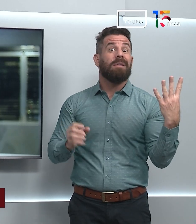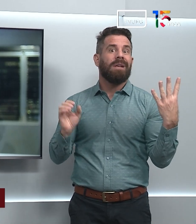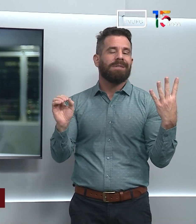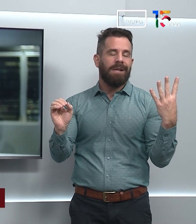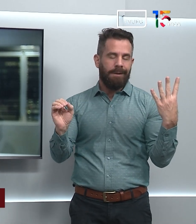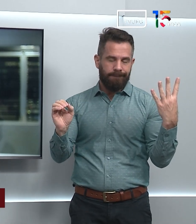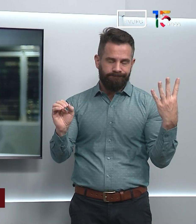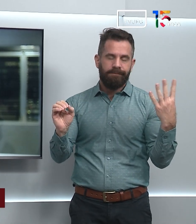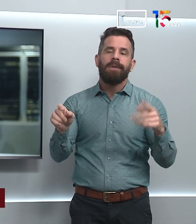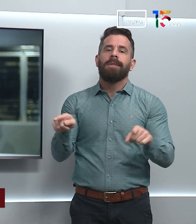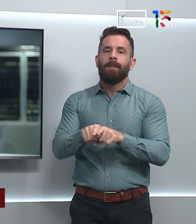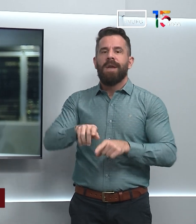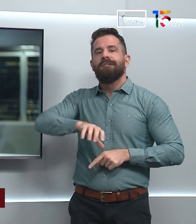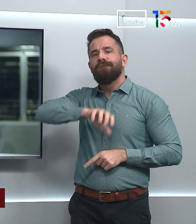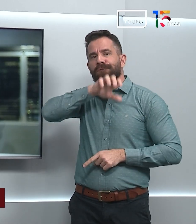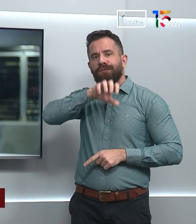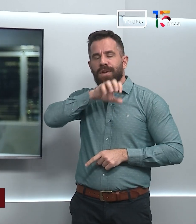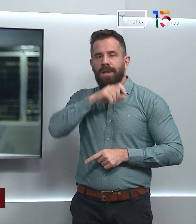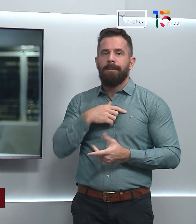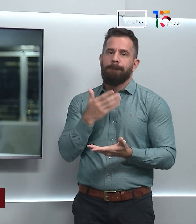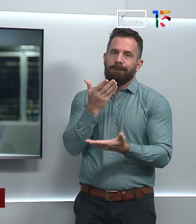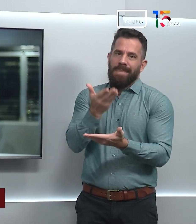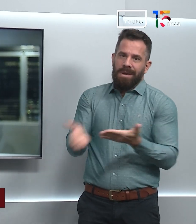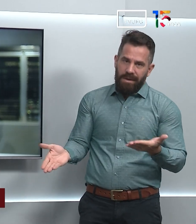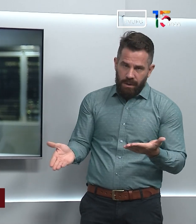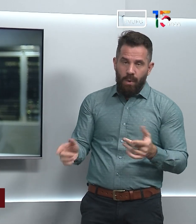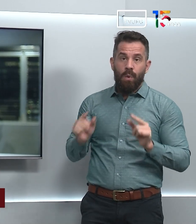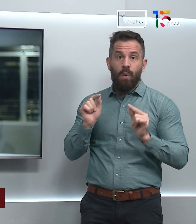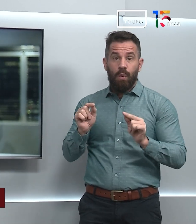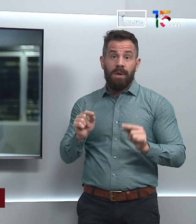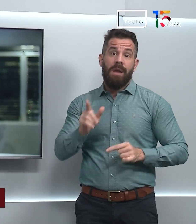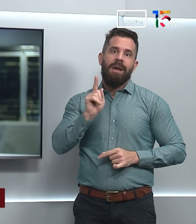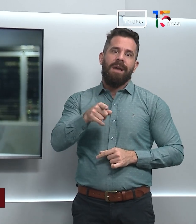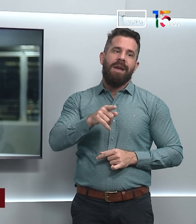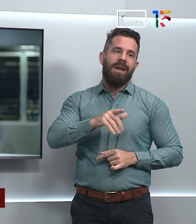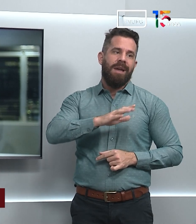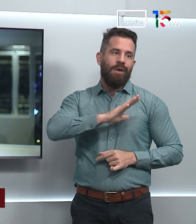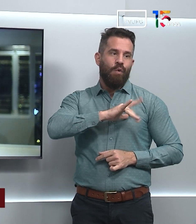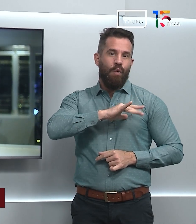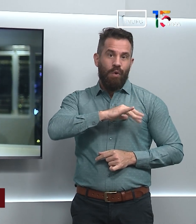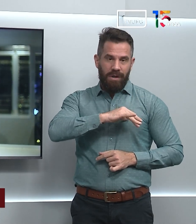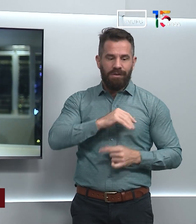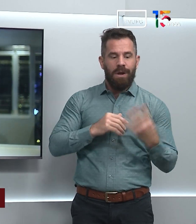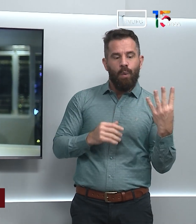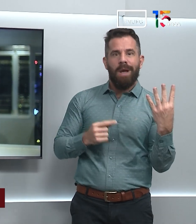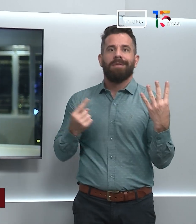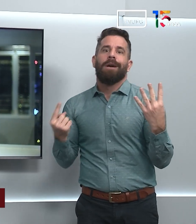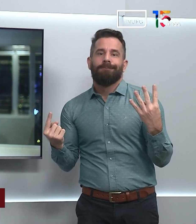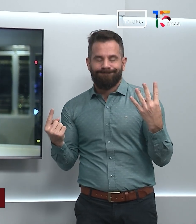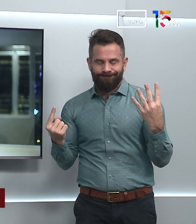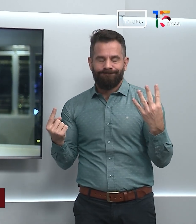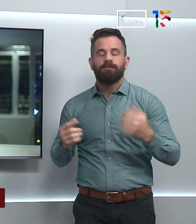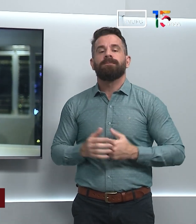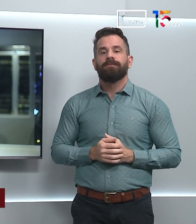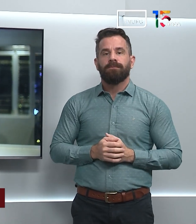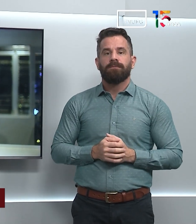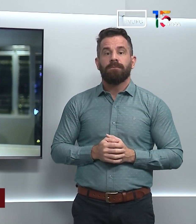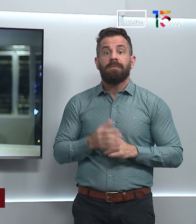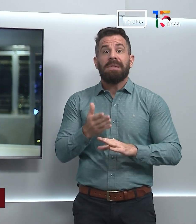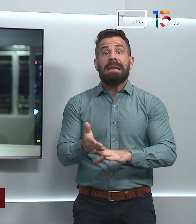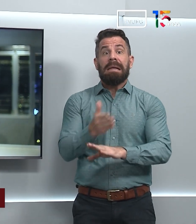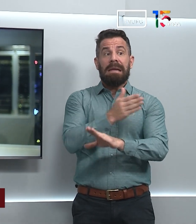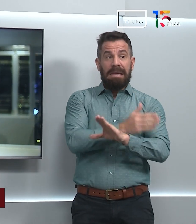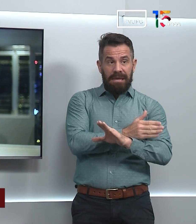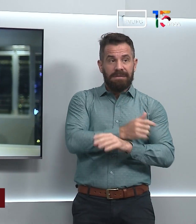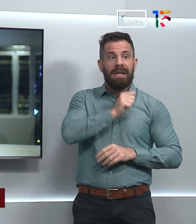da competição. O time foi goleado pelo Corinthians por 4-1. Anteriormente, Atlético Goianiense e